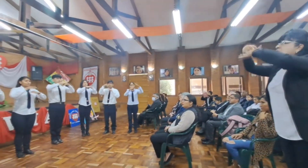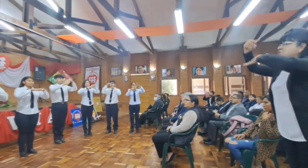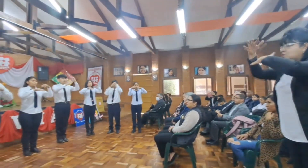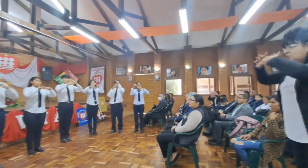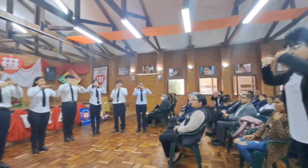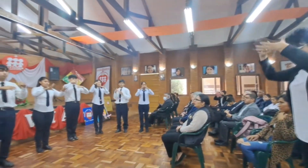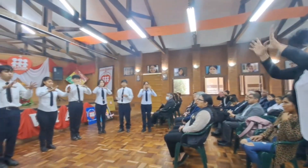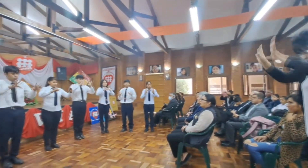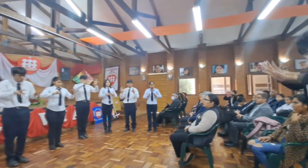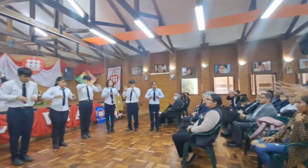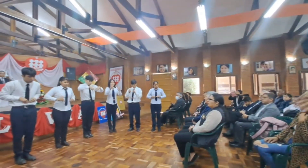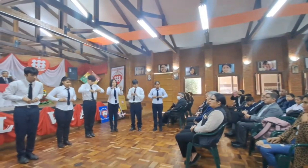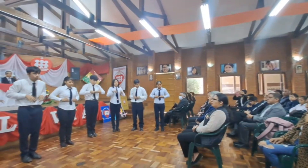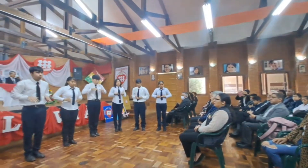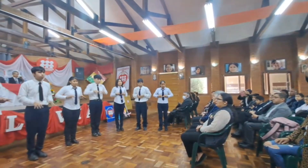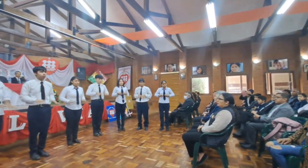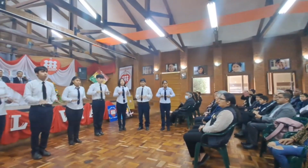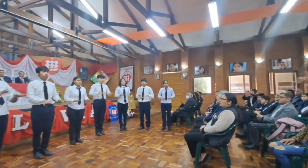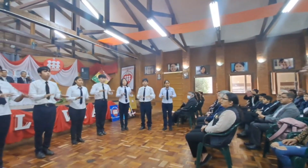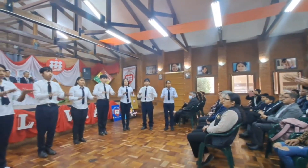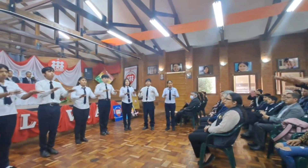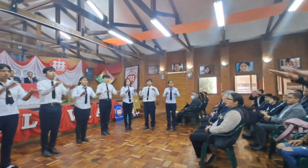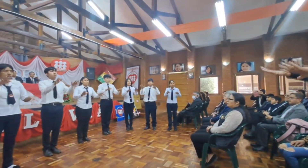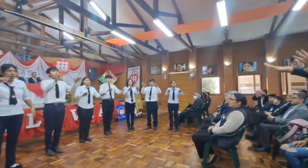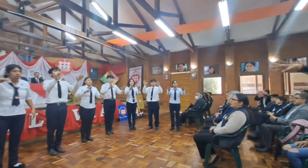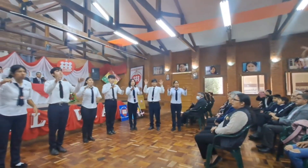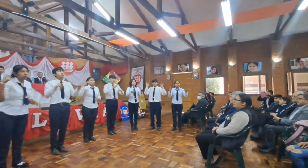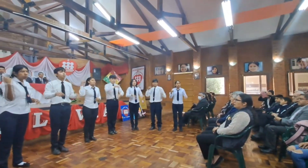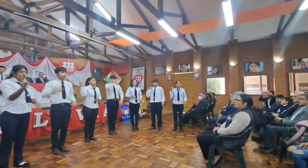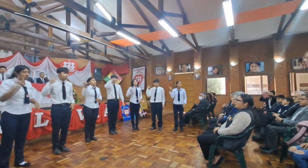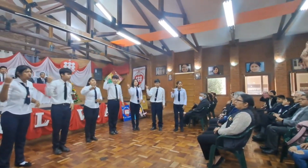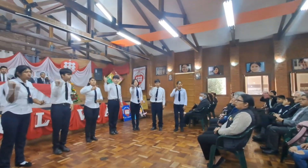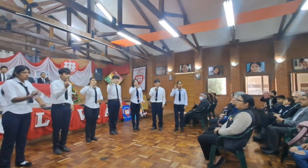Grandes profesionales que han pasado justamente por nuestras aulas, pues